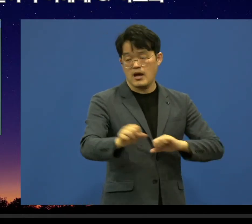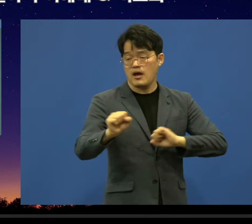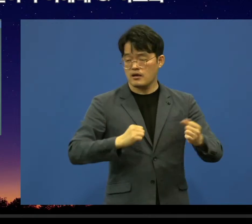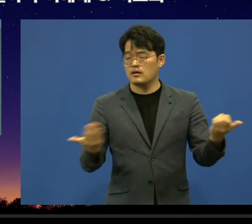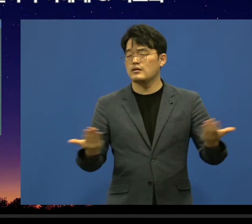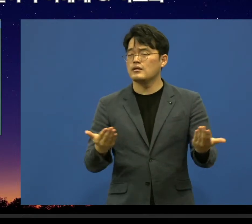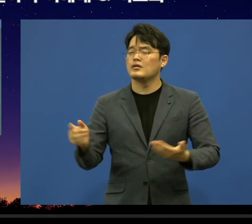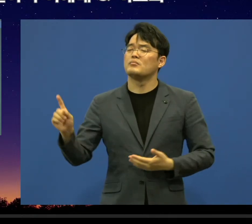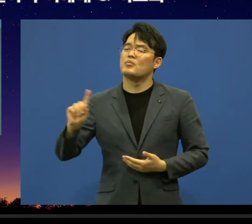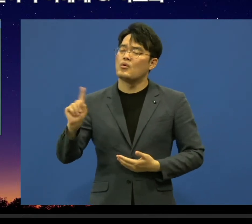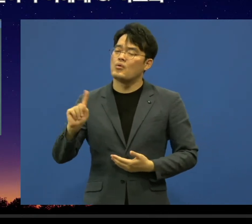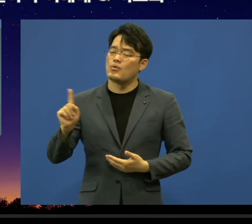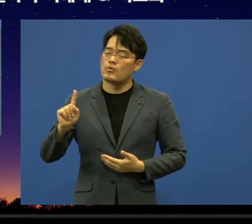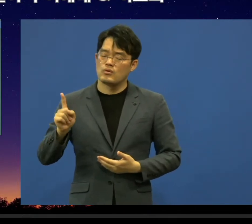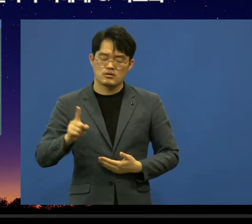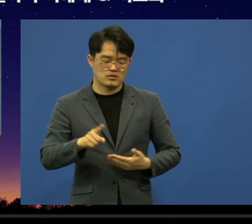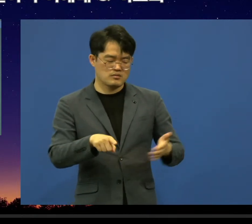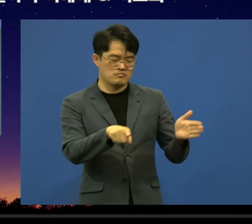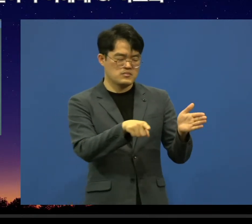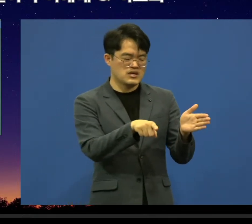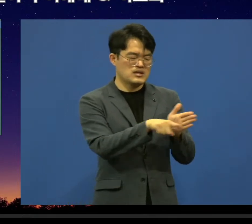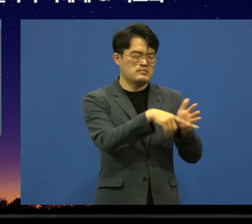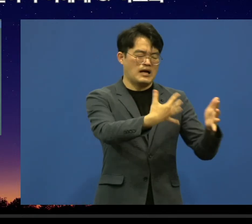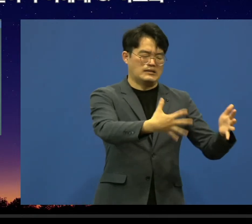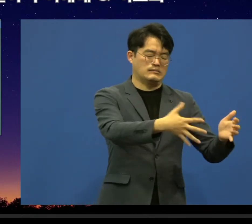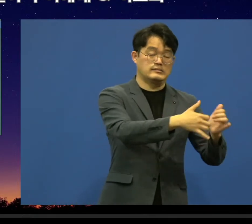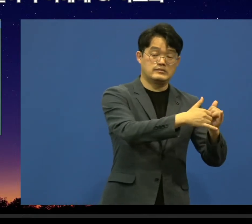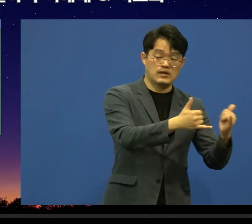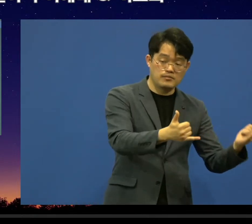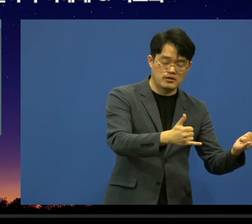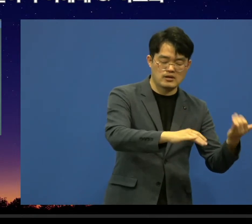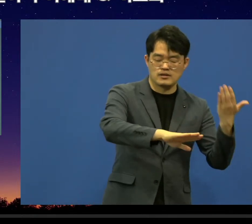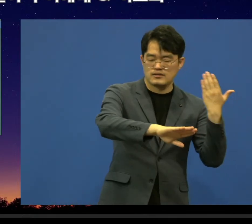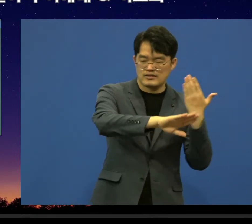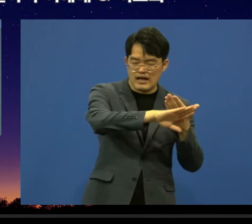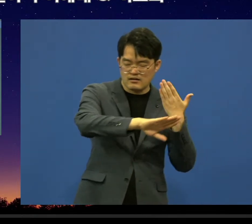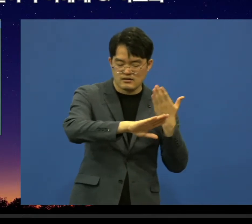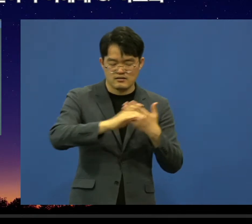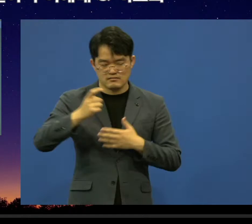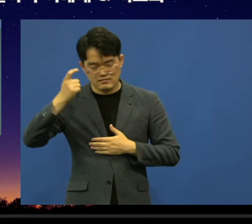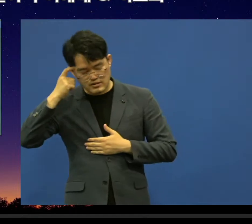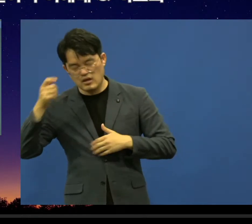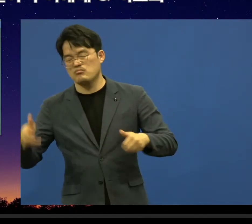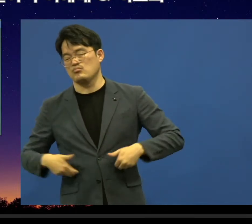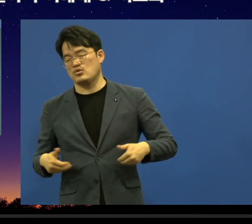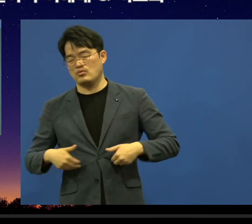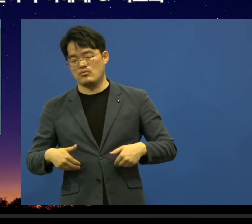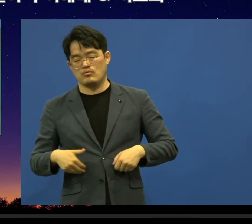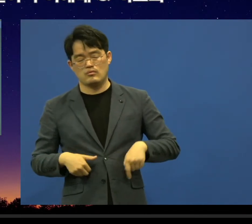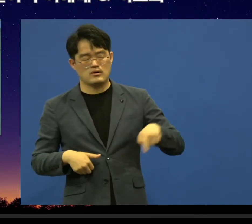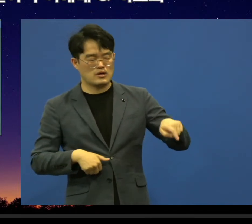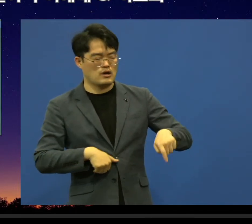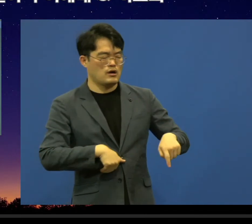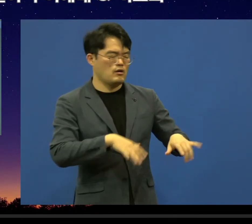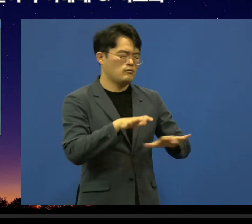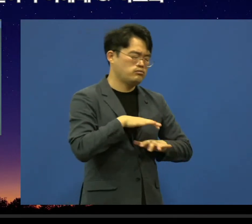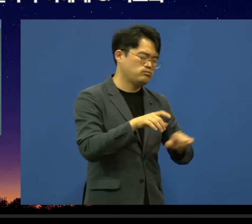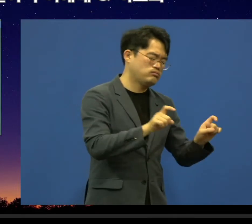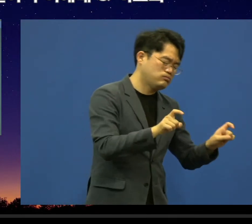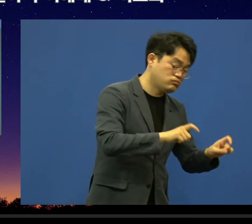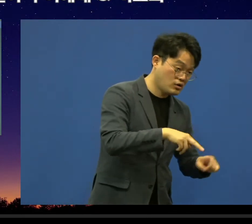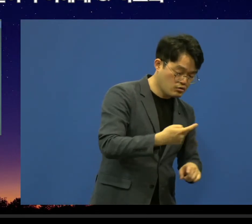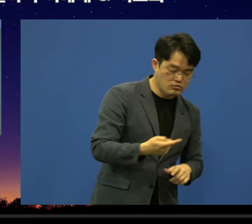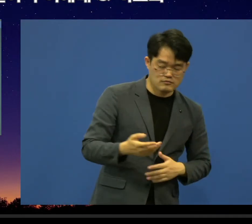듣는 일이에요. 다르게 듣고 다르게 해석해 줘야 돼요. 다르게 접근하고 다르게